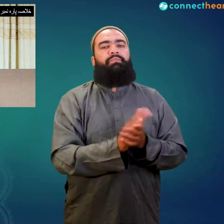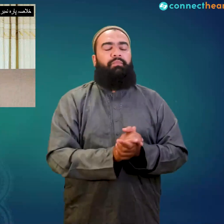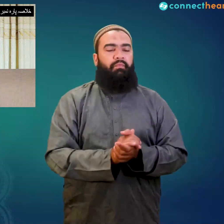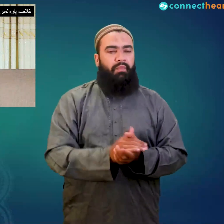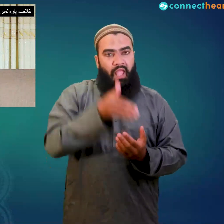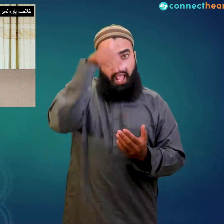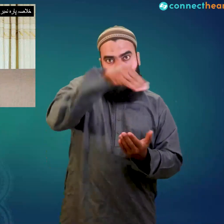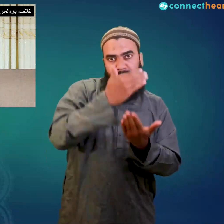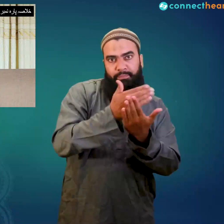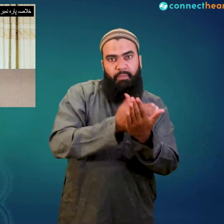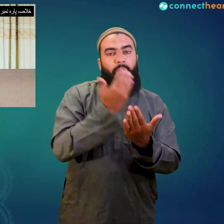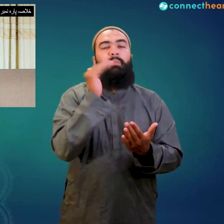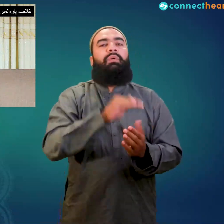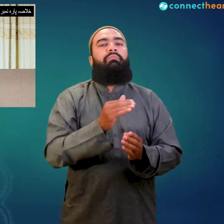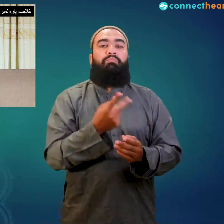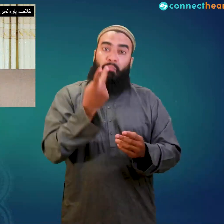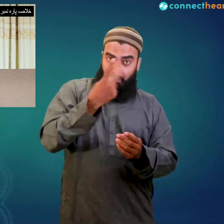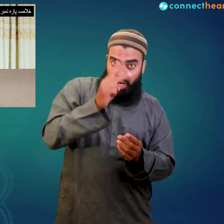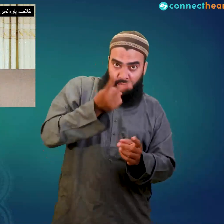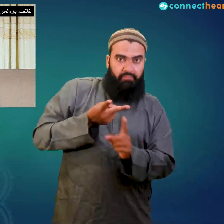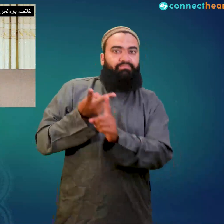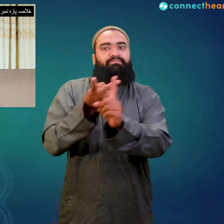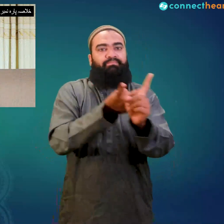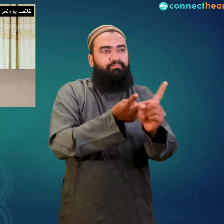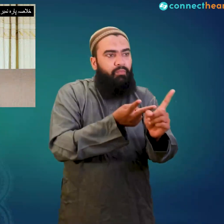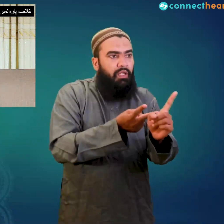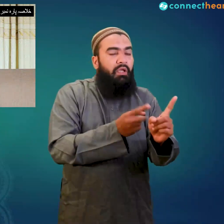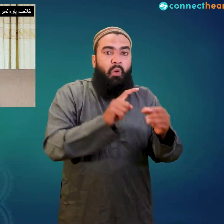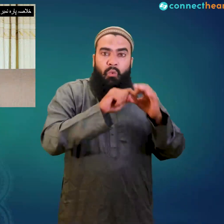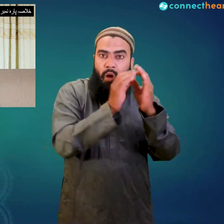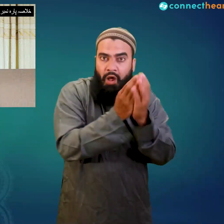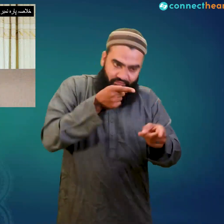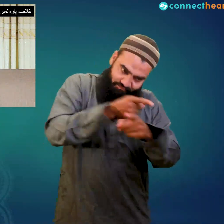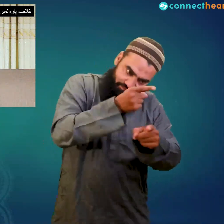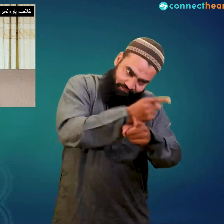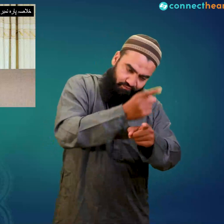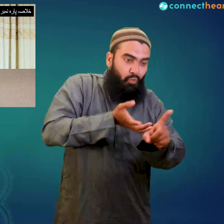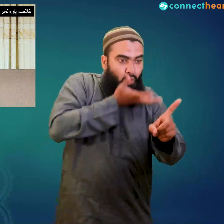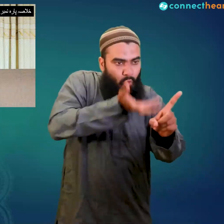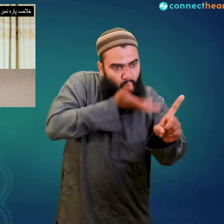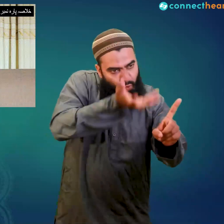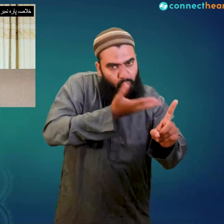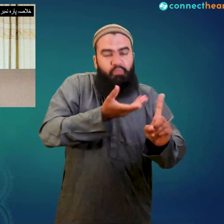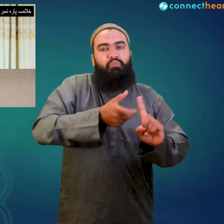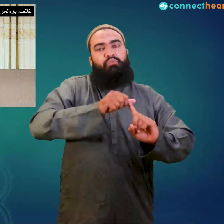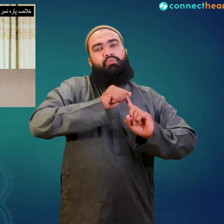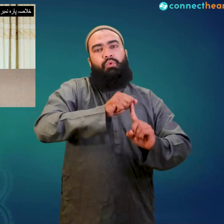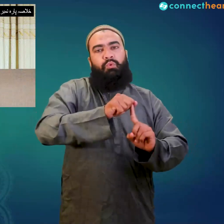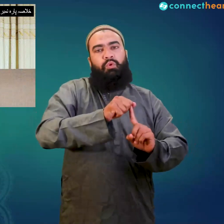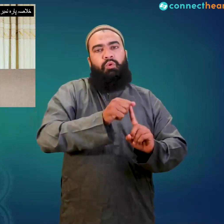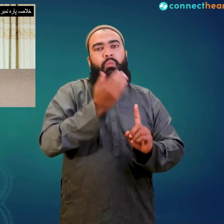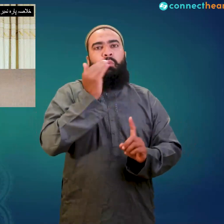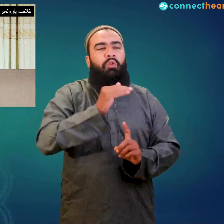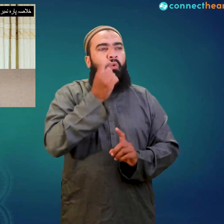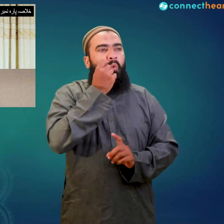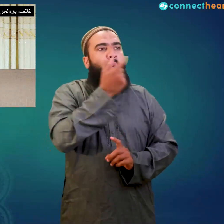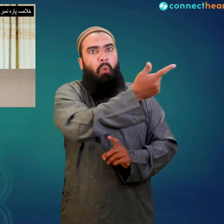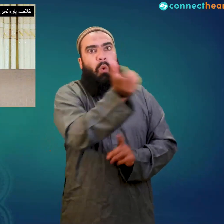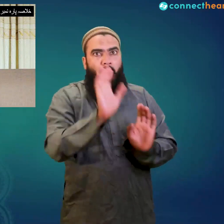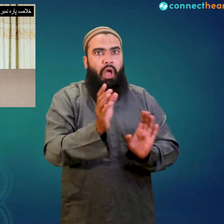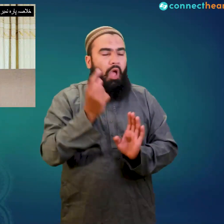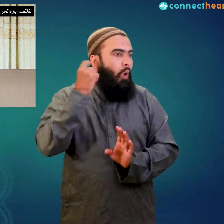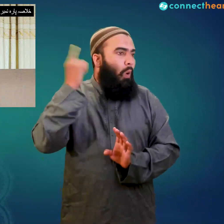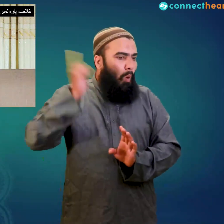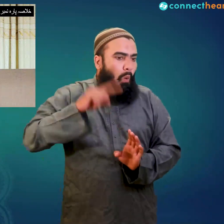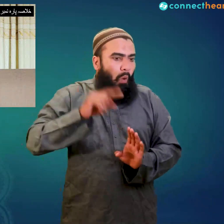دعوت کے اصول بیان کیے گئے، بار بار اور مسلسل حق بات کہنا، لوگوں کا انکار دعوت کے کام میں